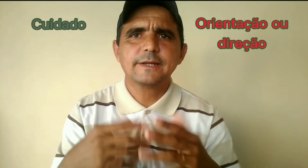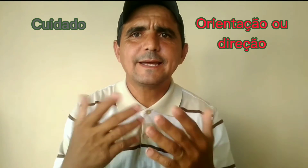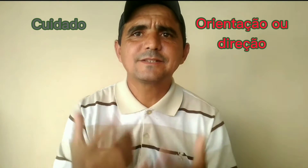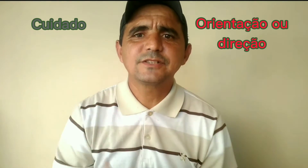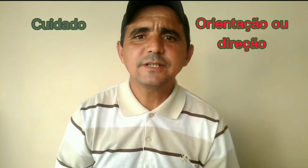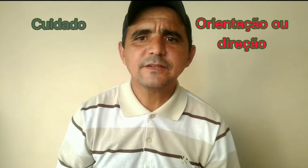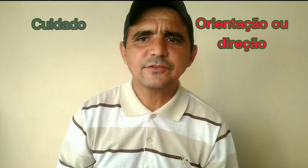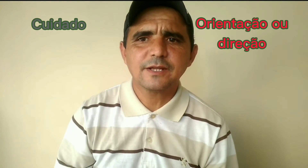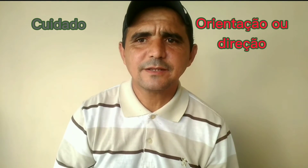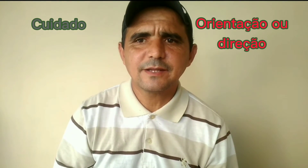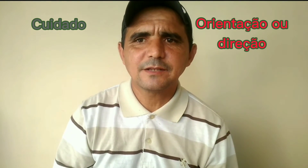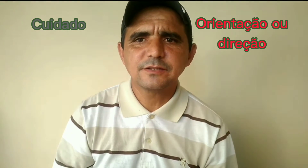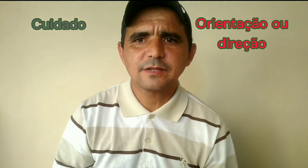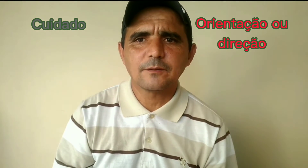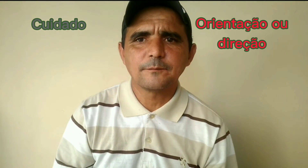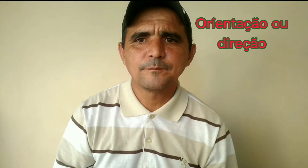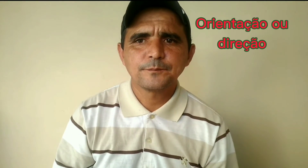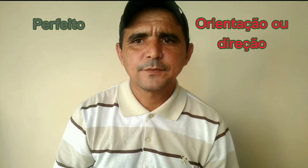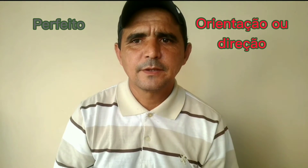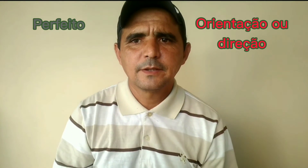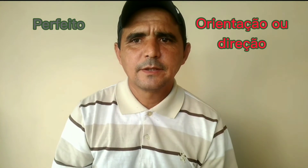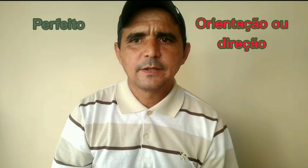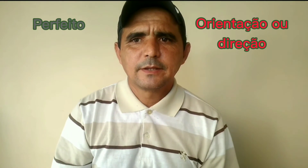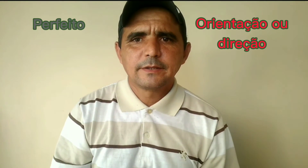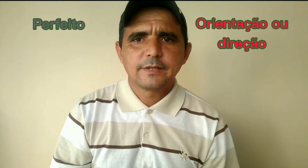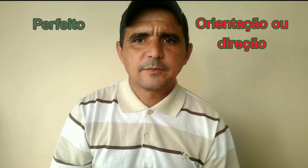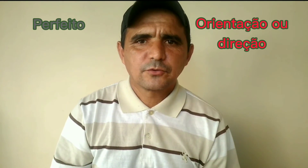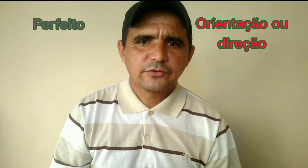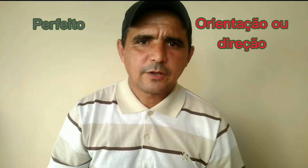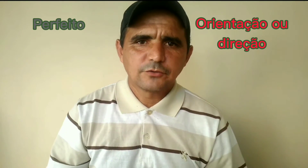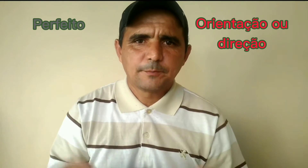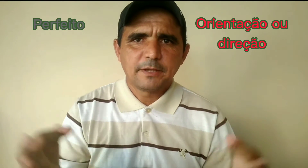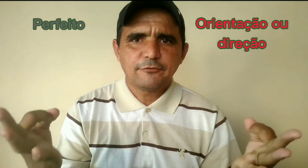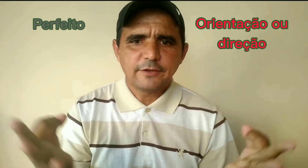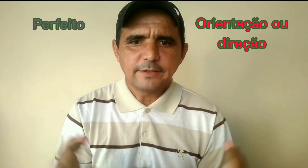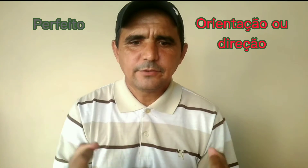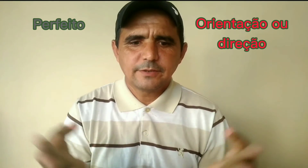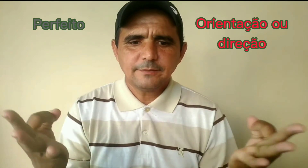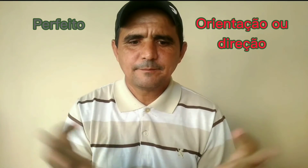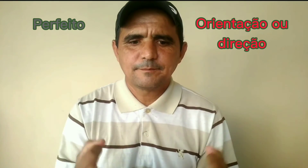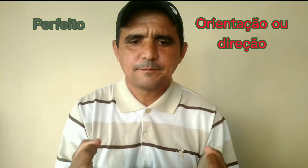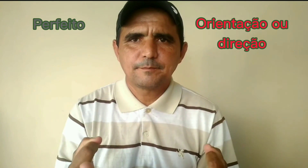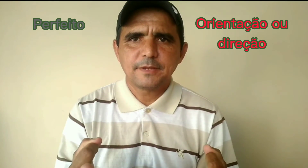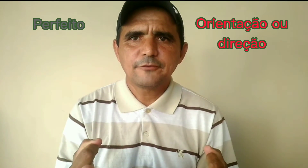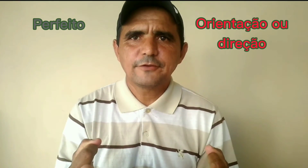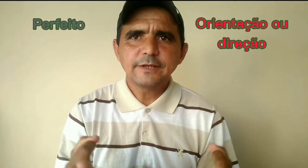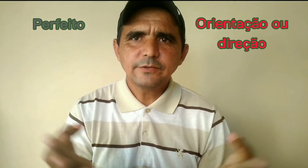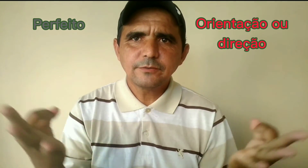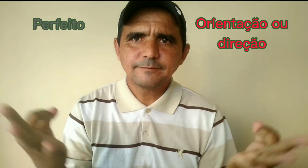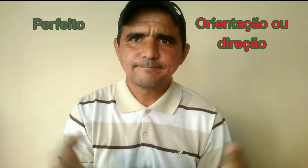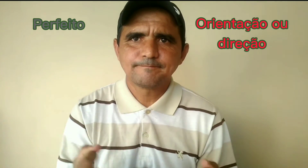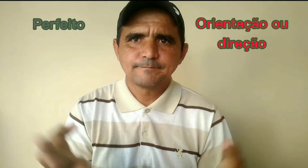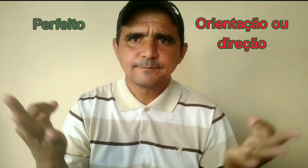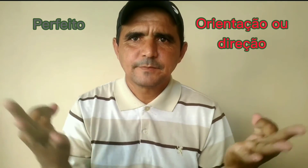é a direcionalidade, então. Temos o sinal de perfeito, né? Perfeito.